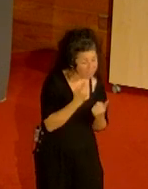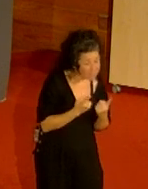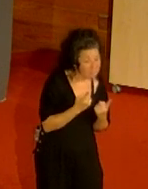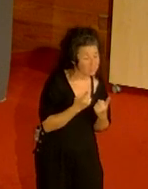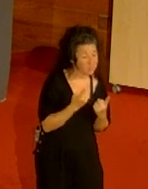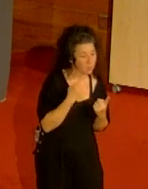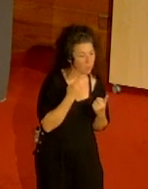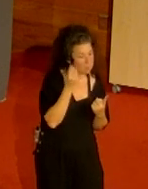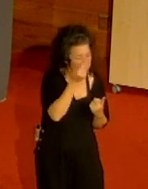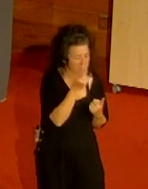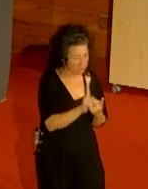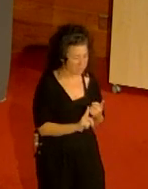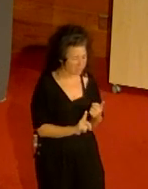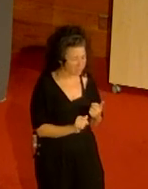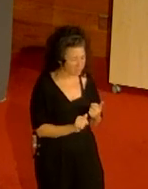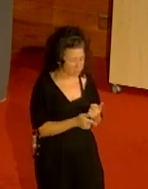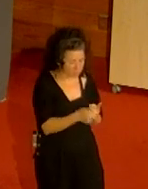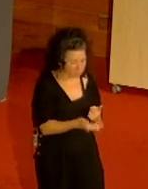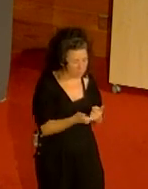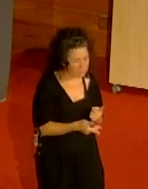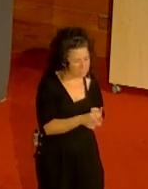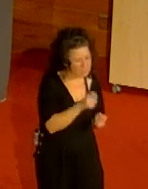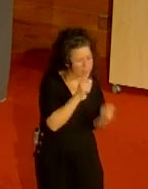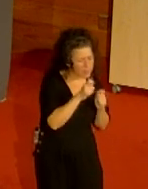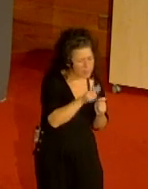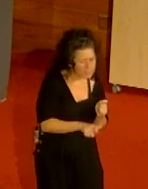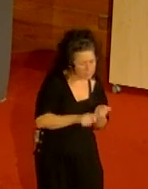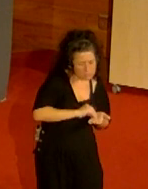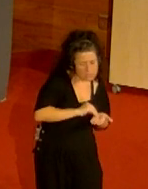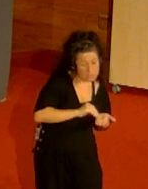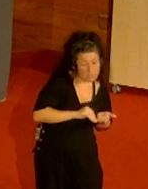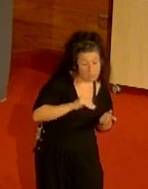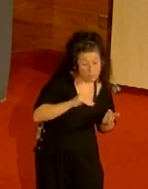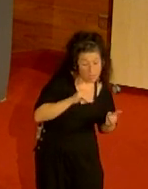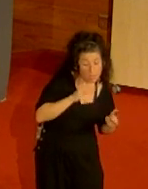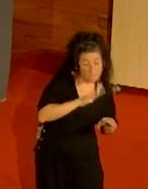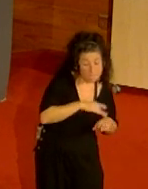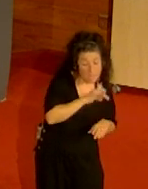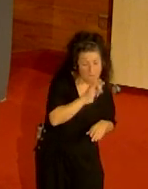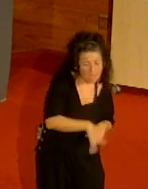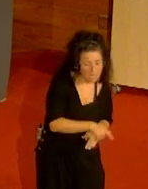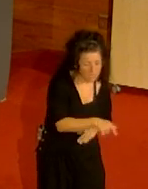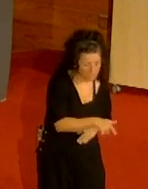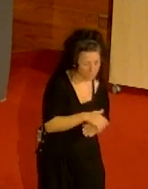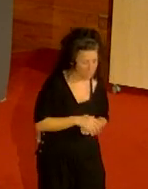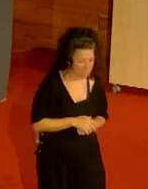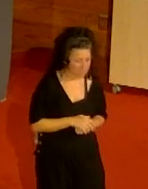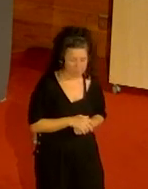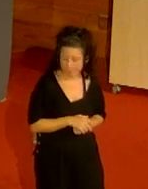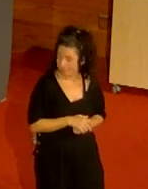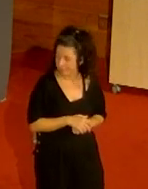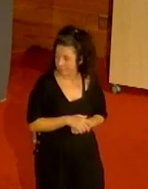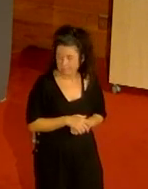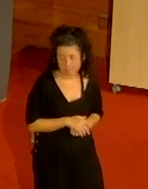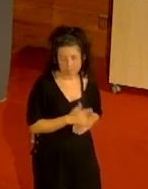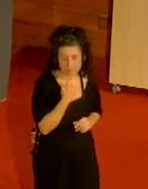es importante, ¿no? O este periodista para quien escribe, ¿no? Y por tanto está en este universo mediático, si quieres, ¿no? Digo como punto